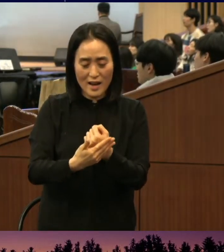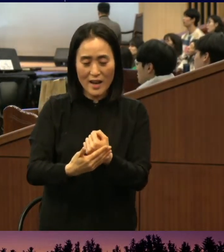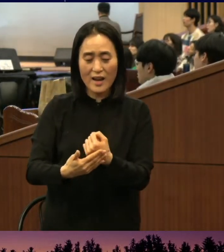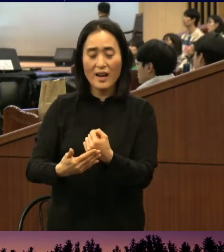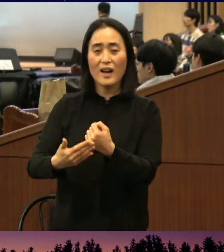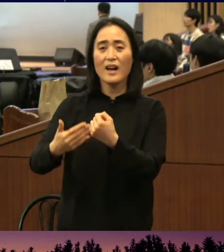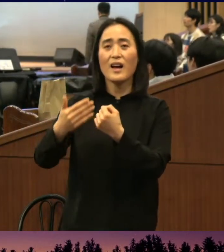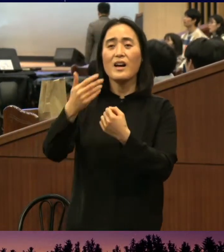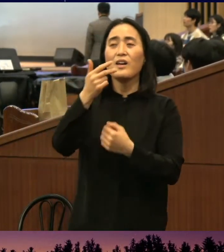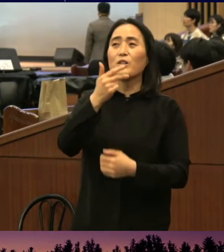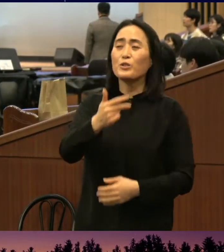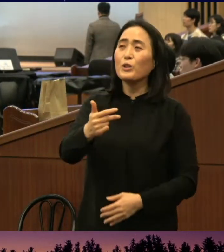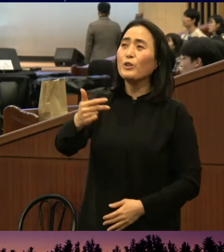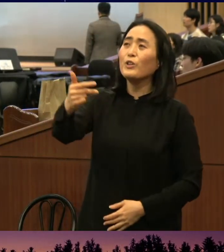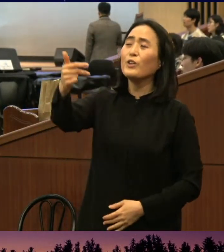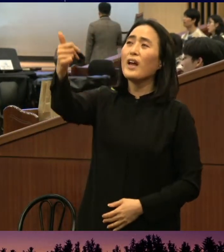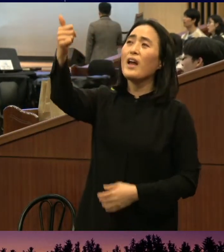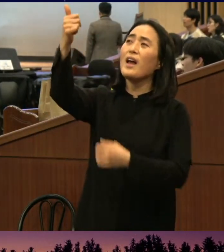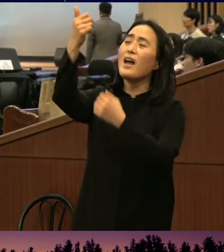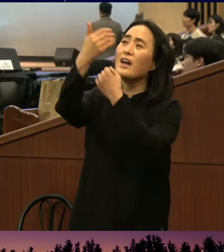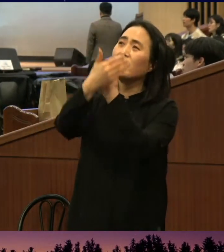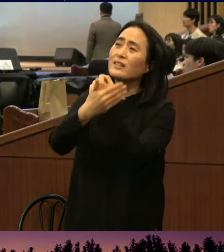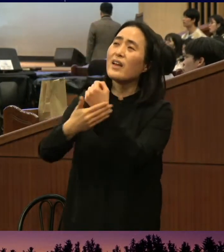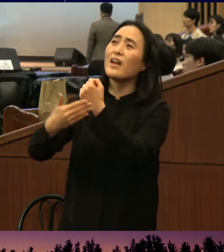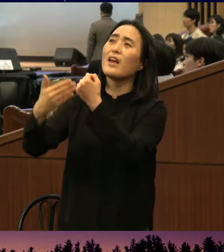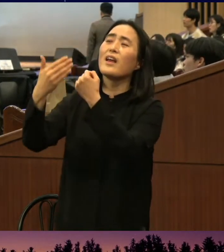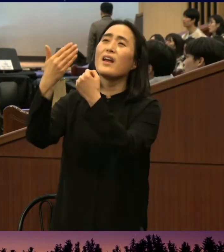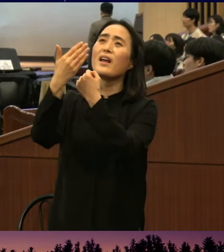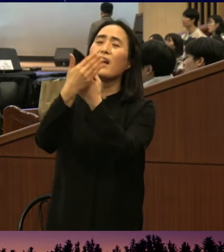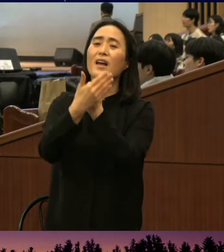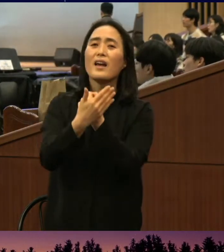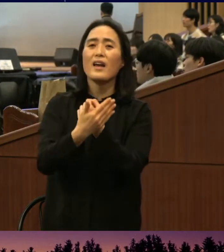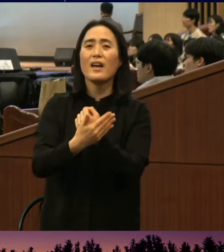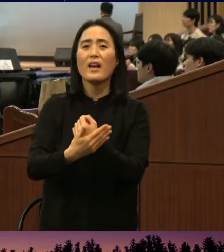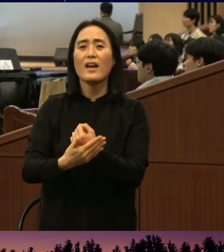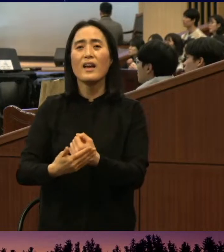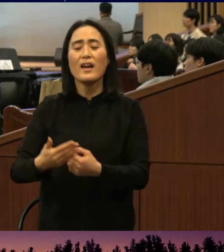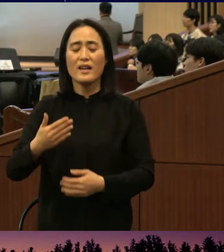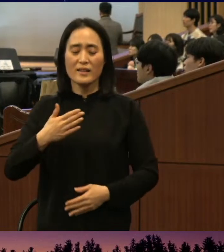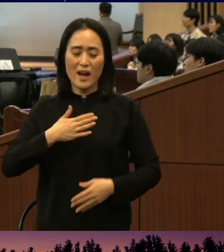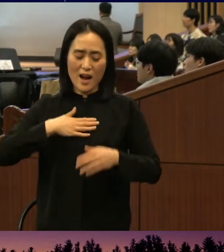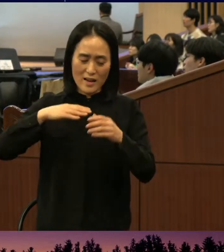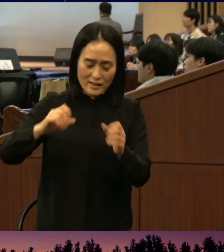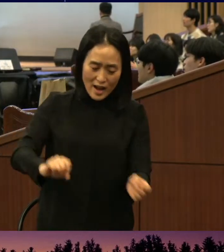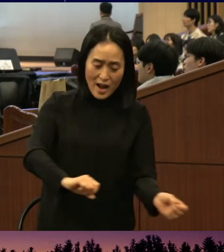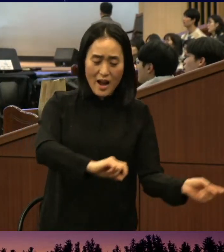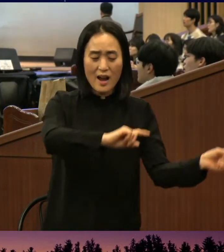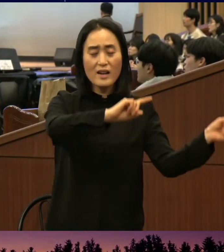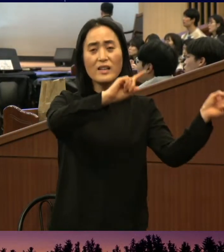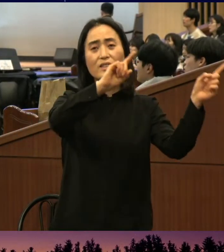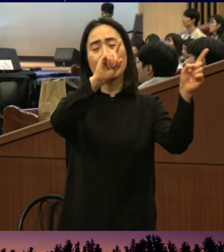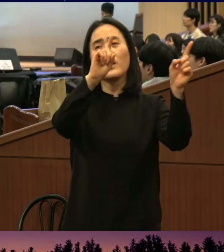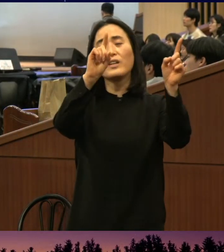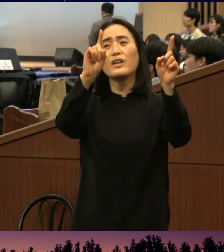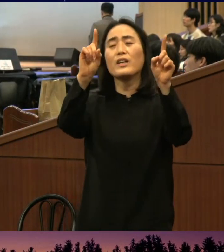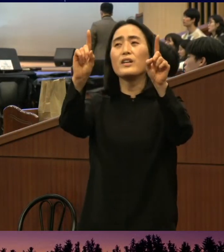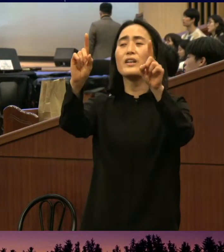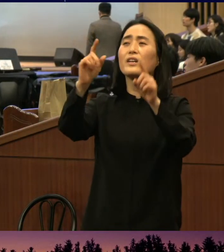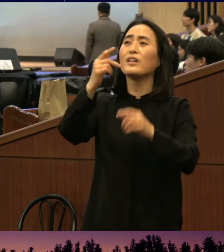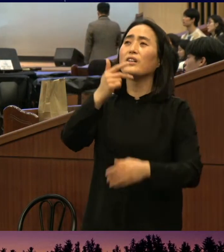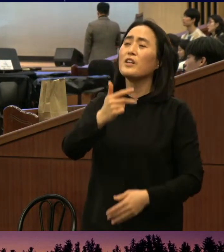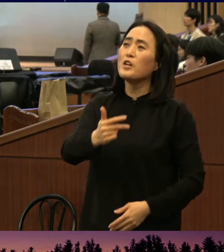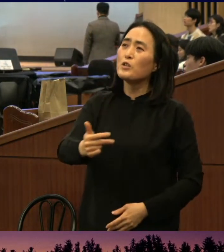은혜로다 주의 은혜 날